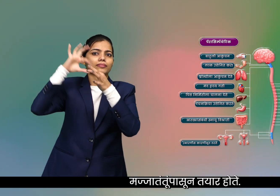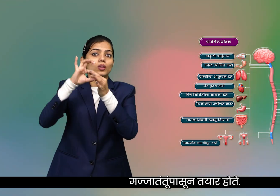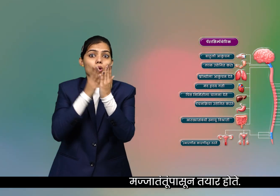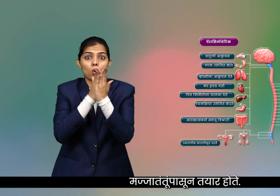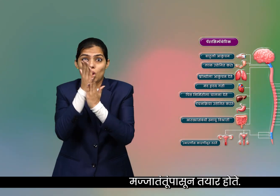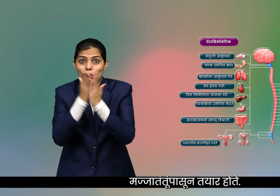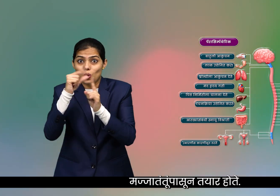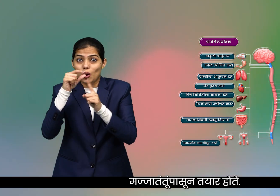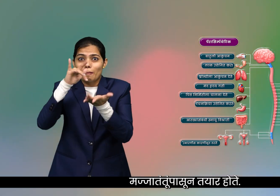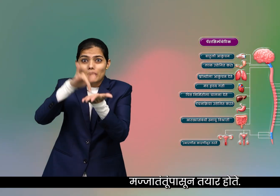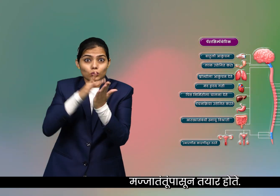मज्जातंतूपासून तयार होते.